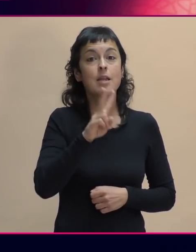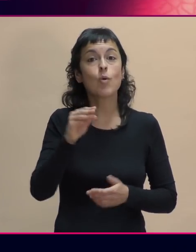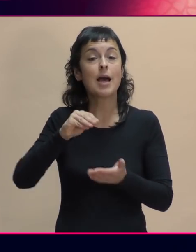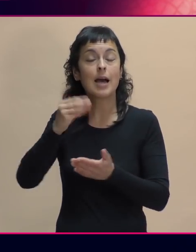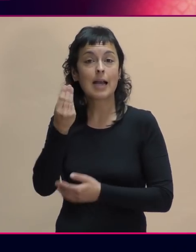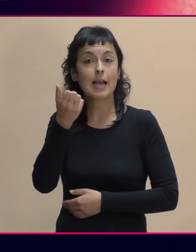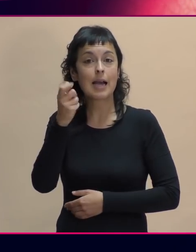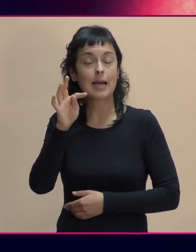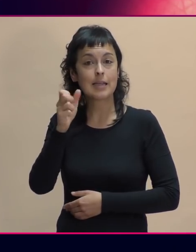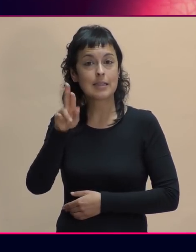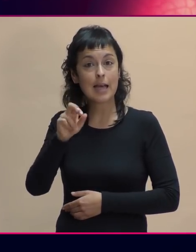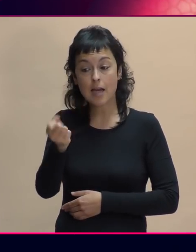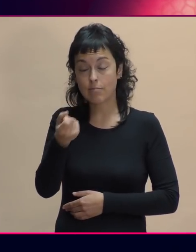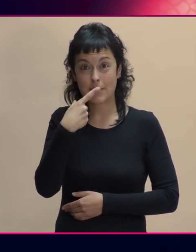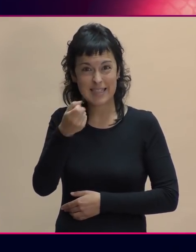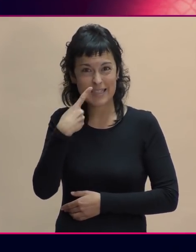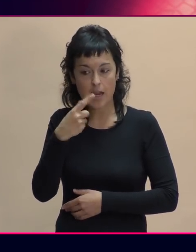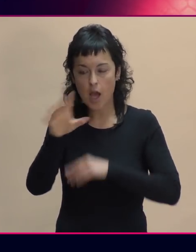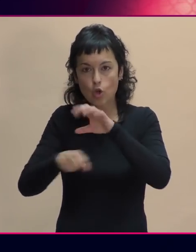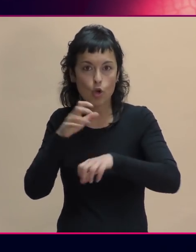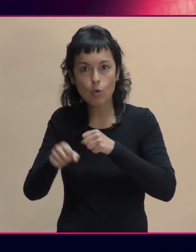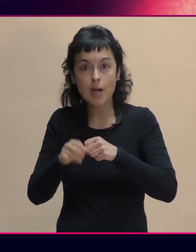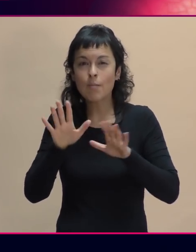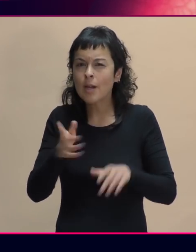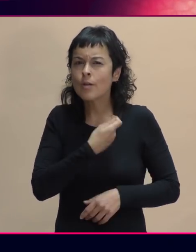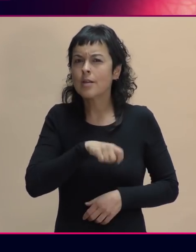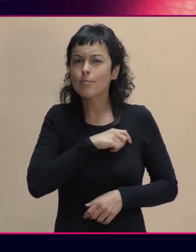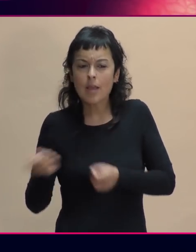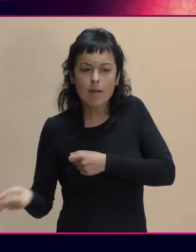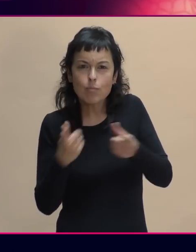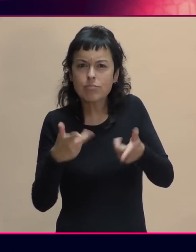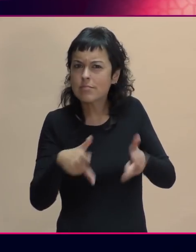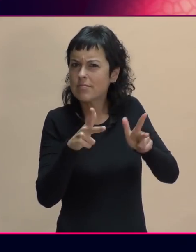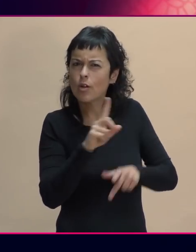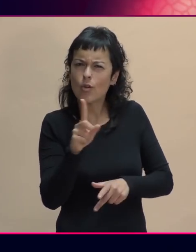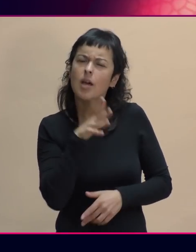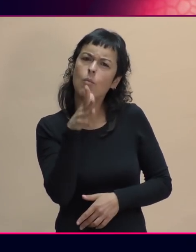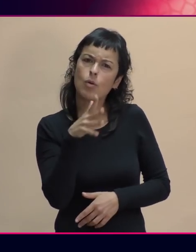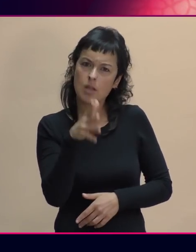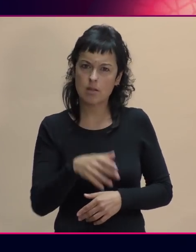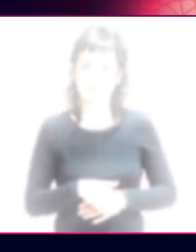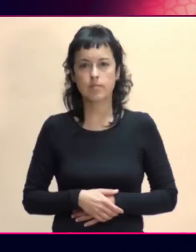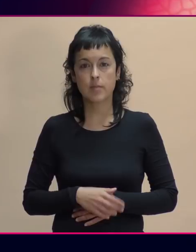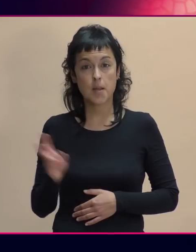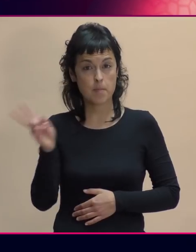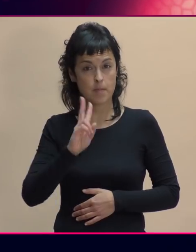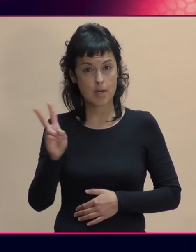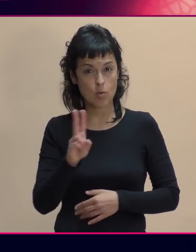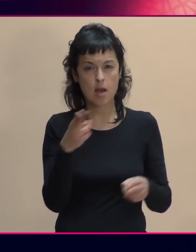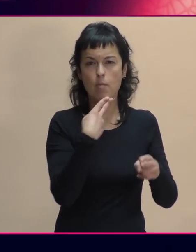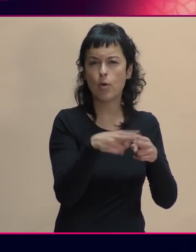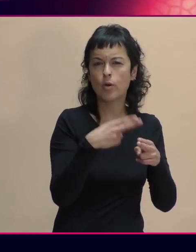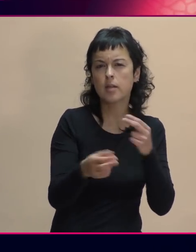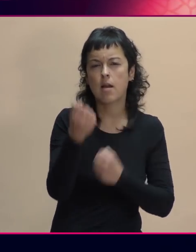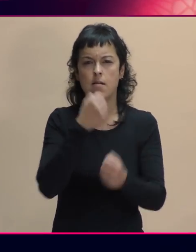Qatar Venezuela sufre una embestida política económica y mediática sin parangón solo comparable